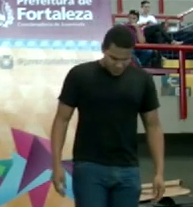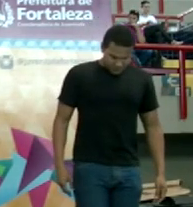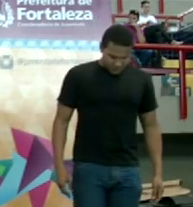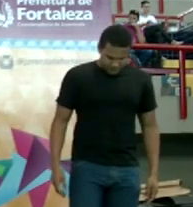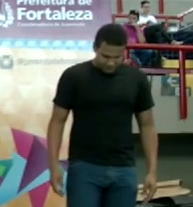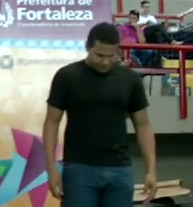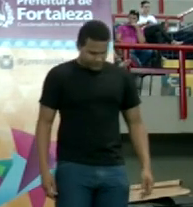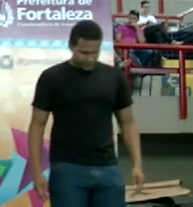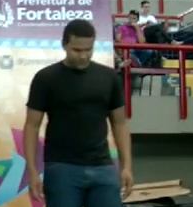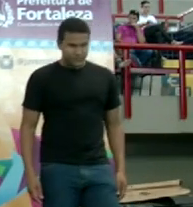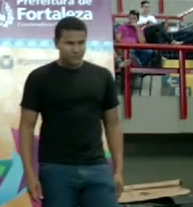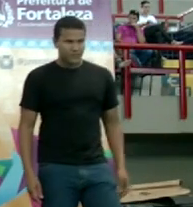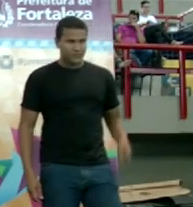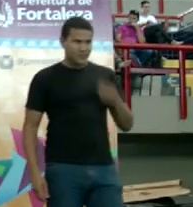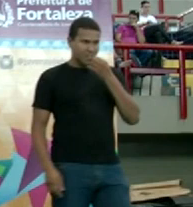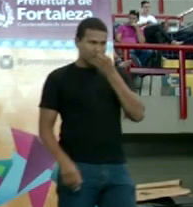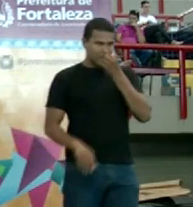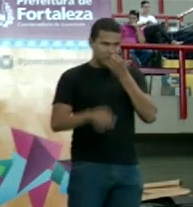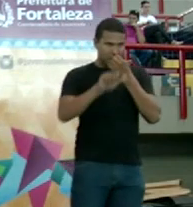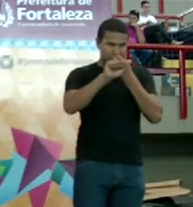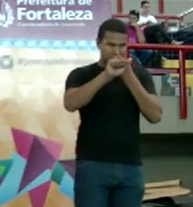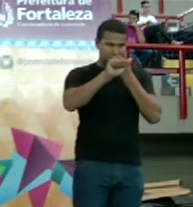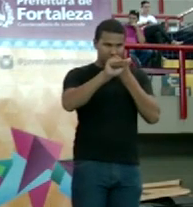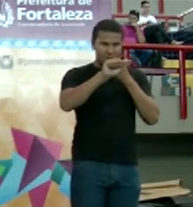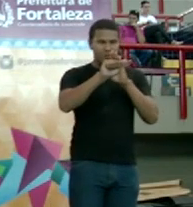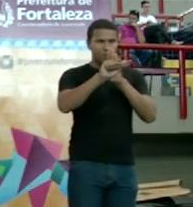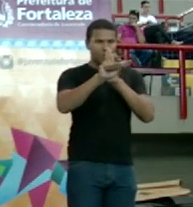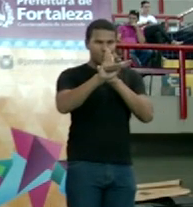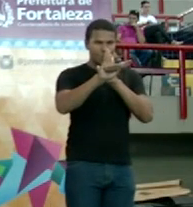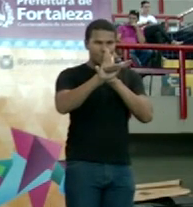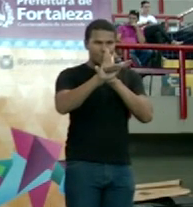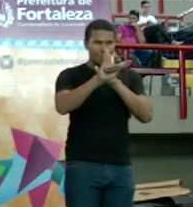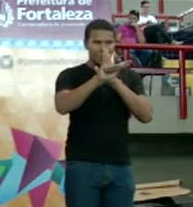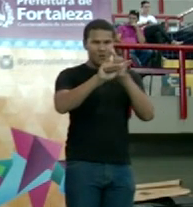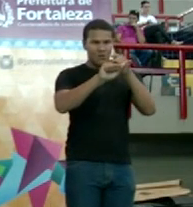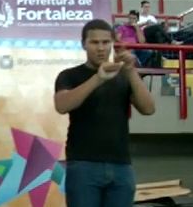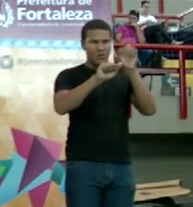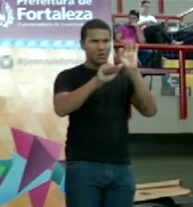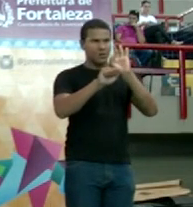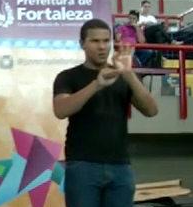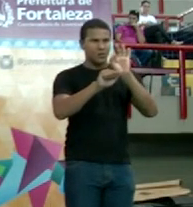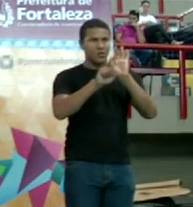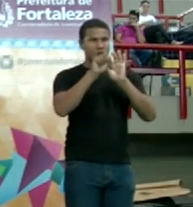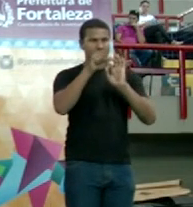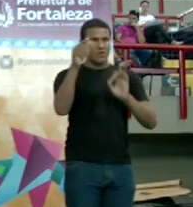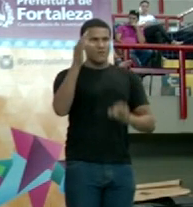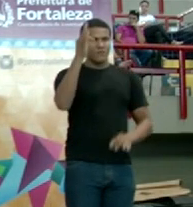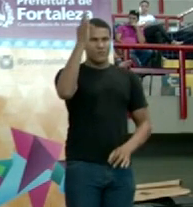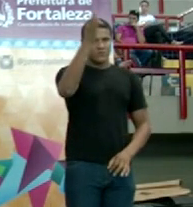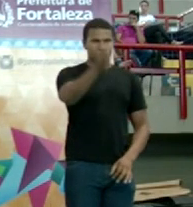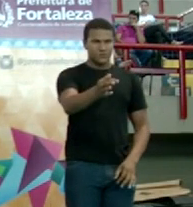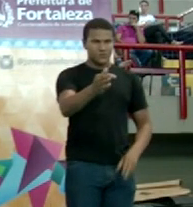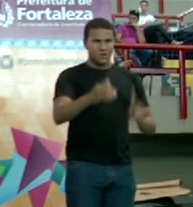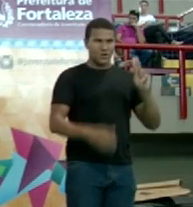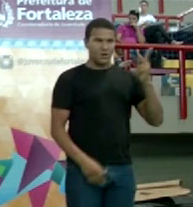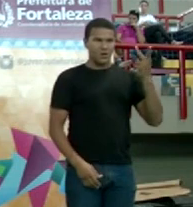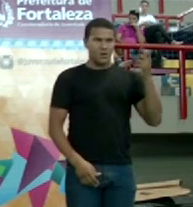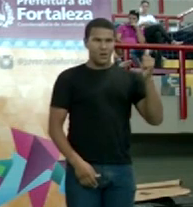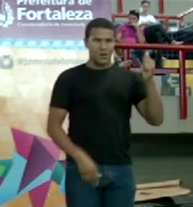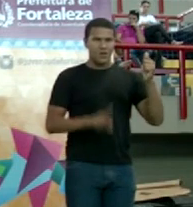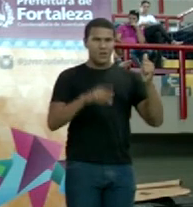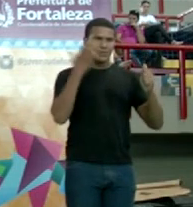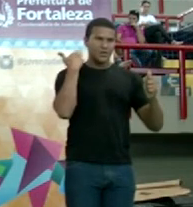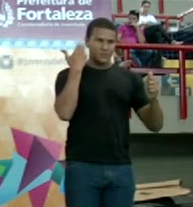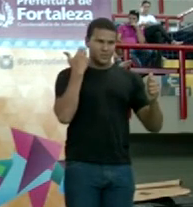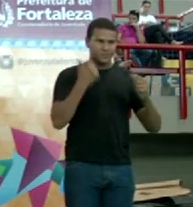Repetindo, a sem crase futuro e HA passado. Introdução. É comum hoje presenciarmos crimes como